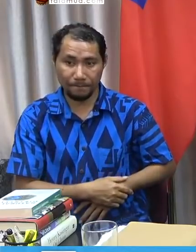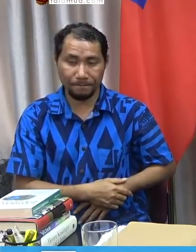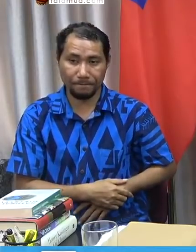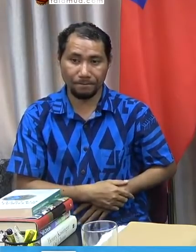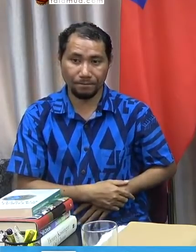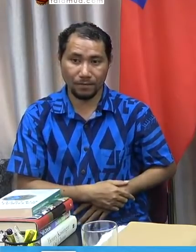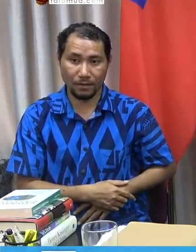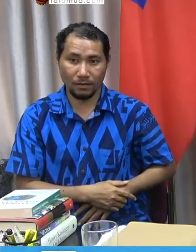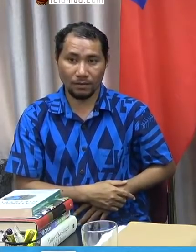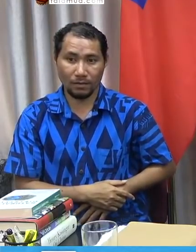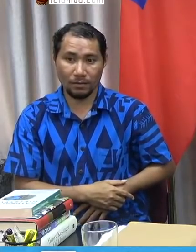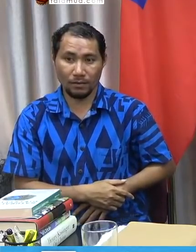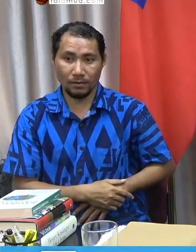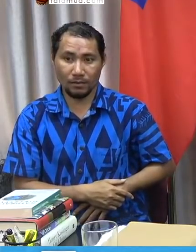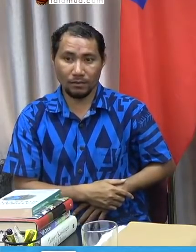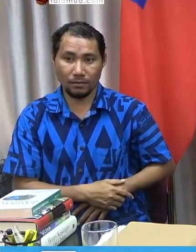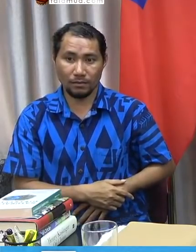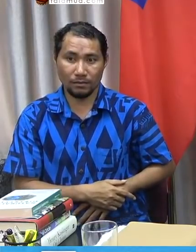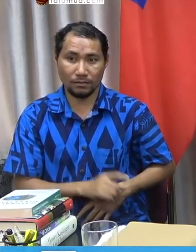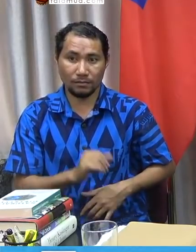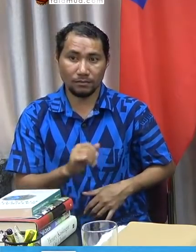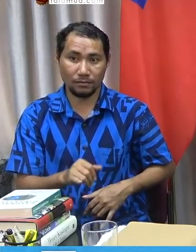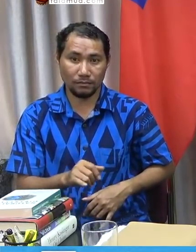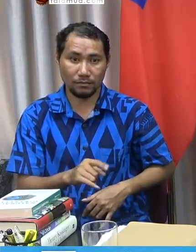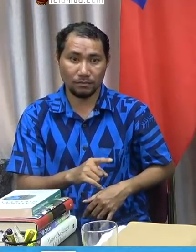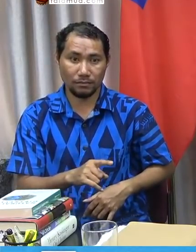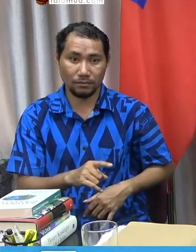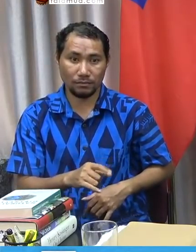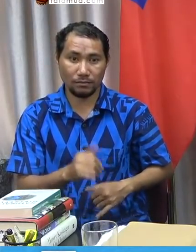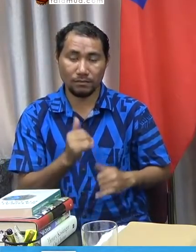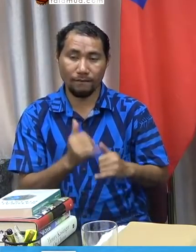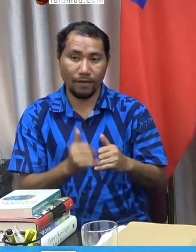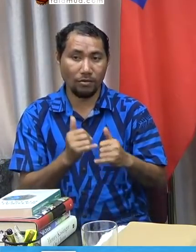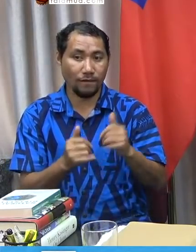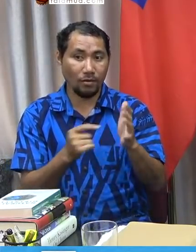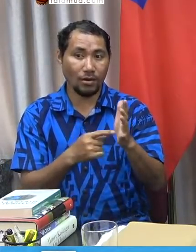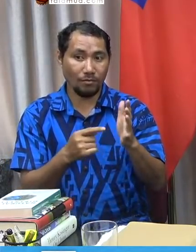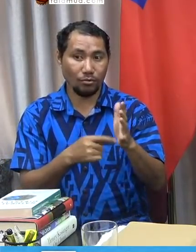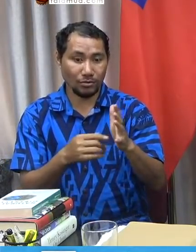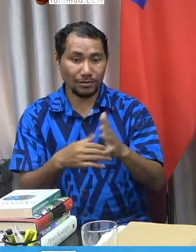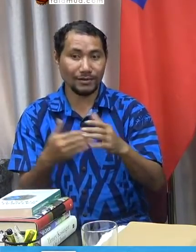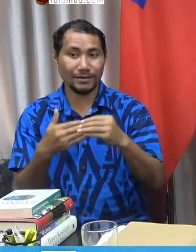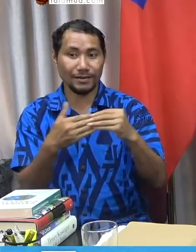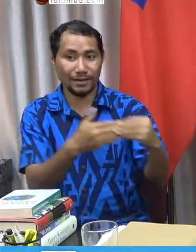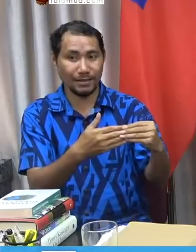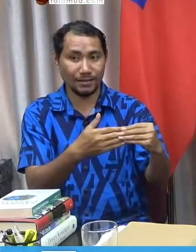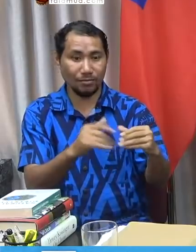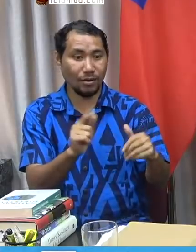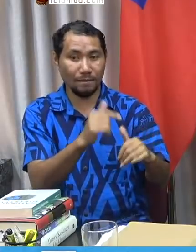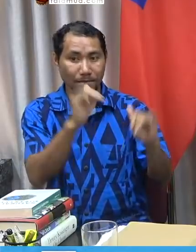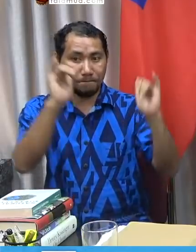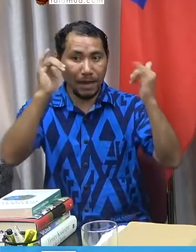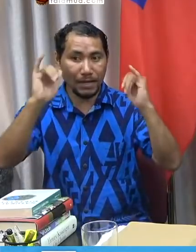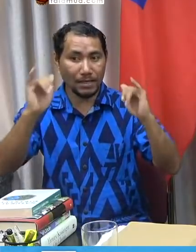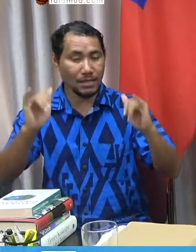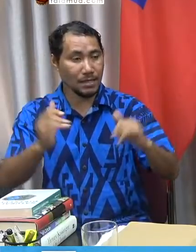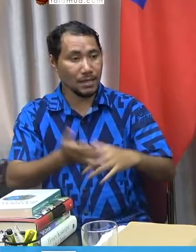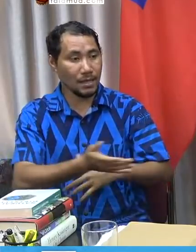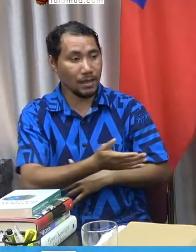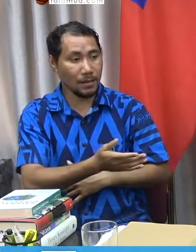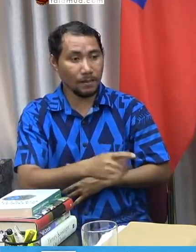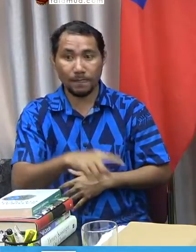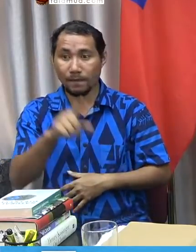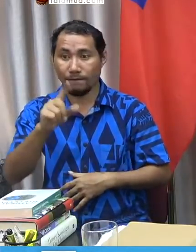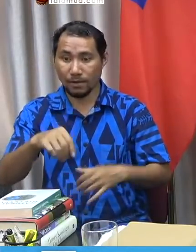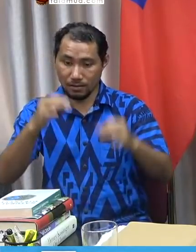le male fata o le taitai o le tua mai ia na whaile se whai unga tapene tai e